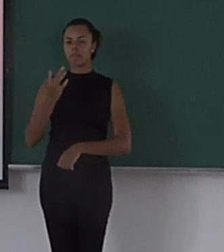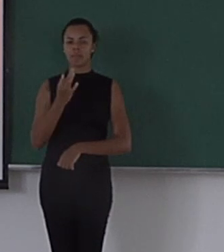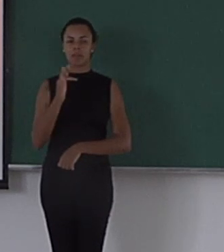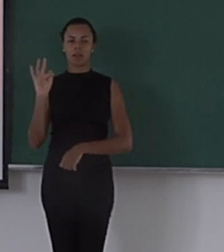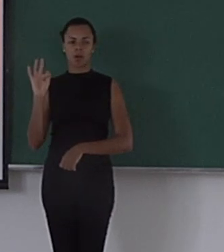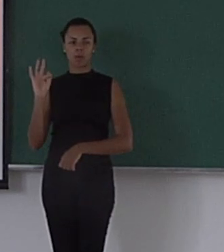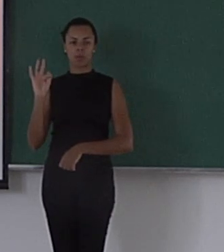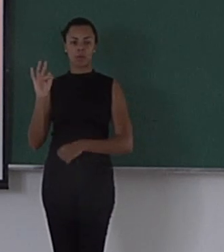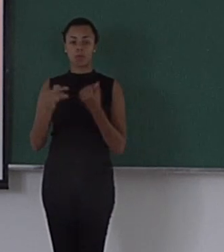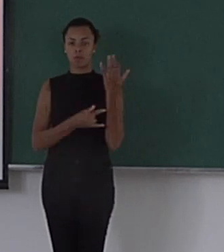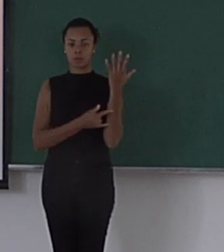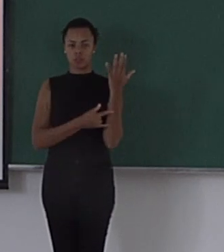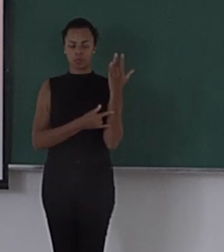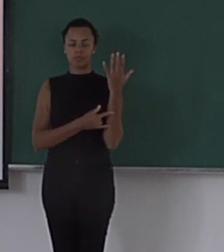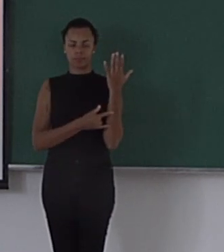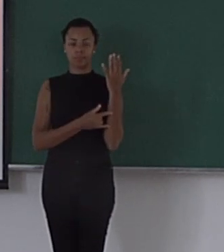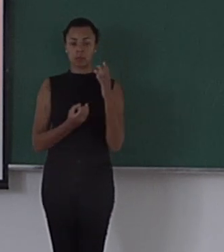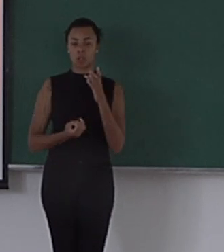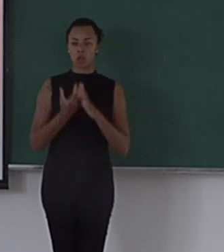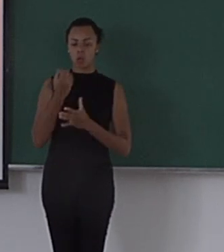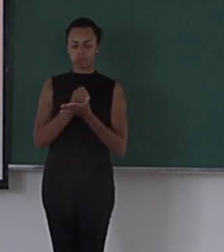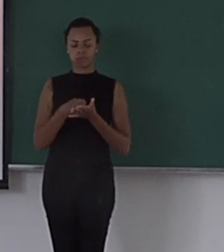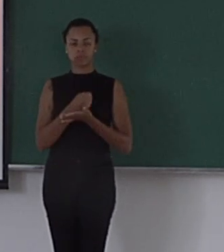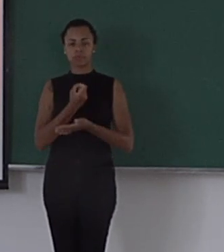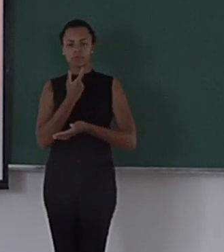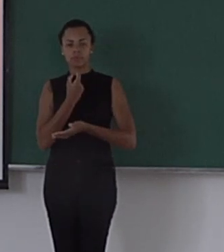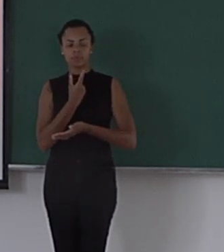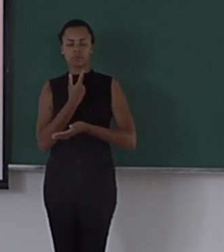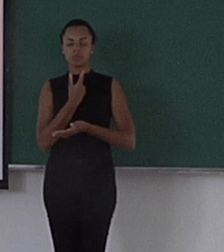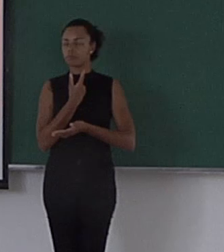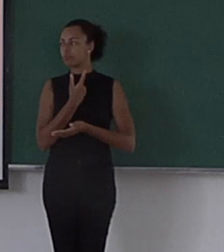Federal de Minas Gerais, que desenvolveram uma substância que